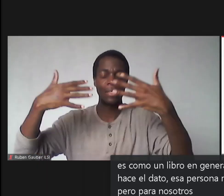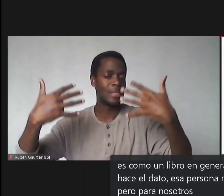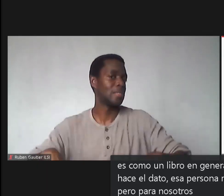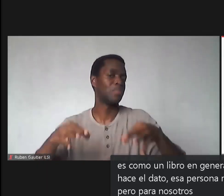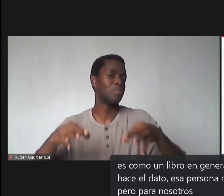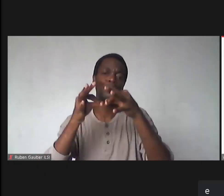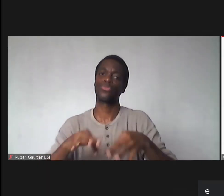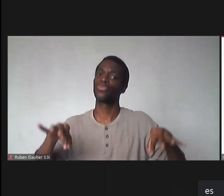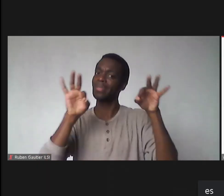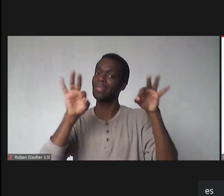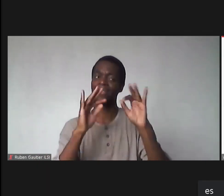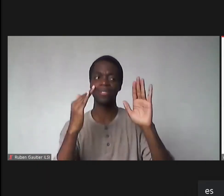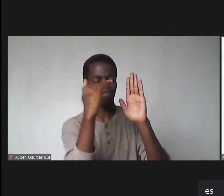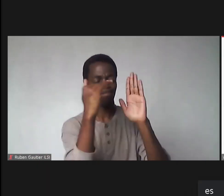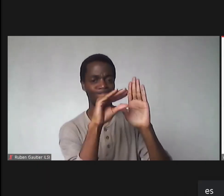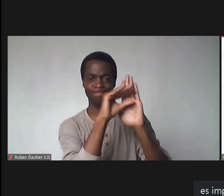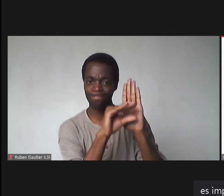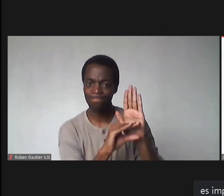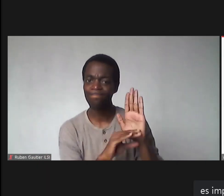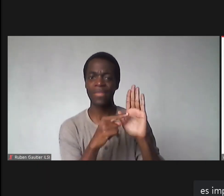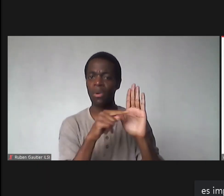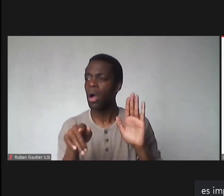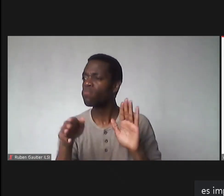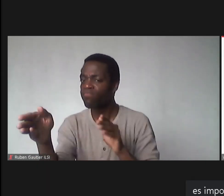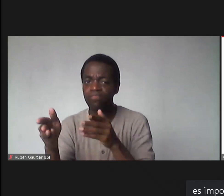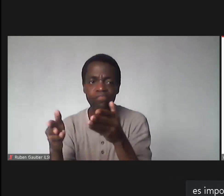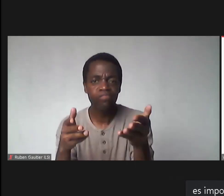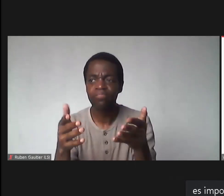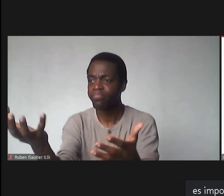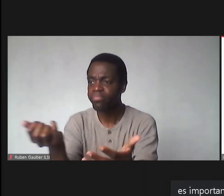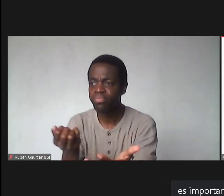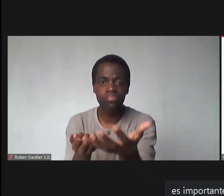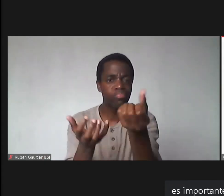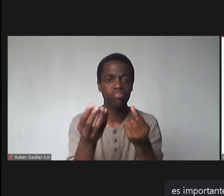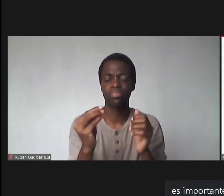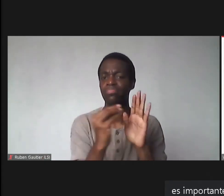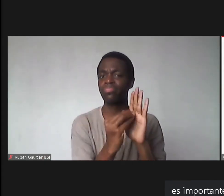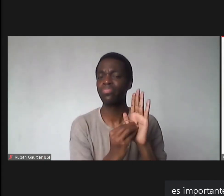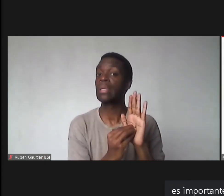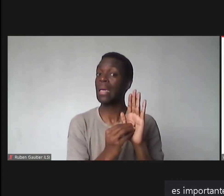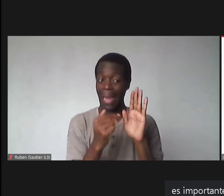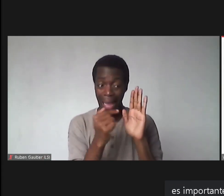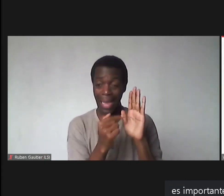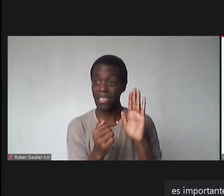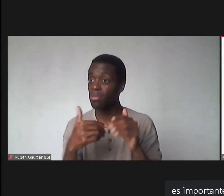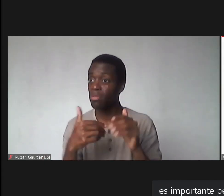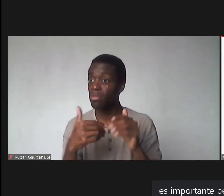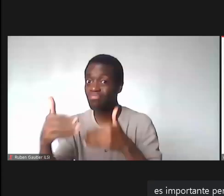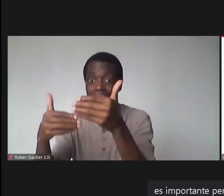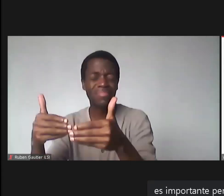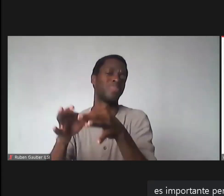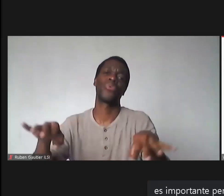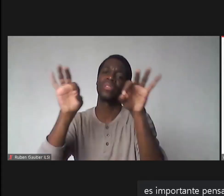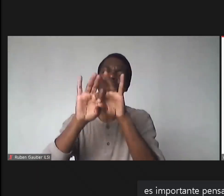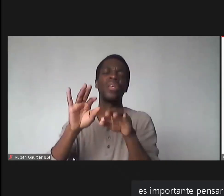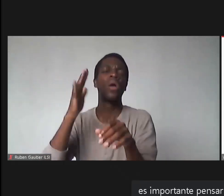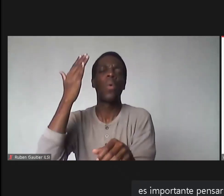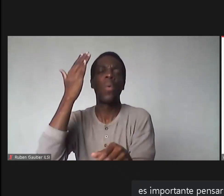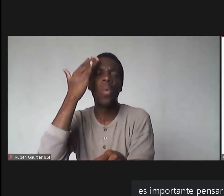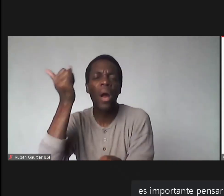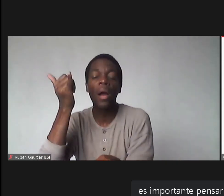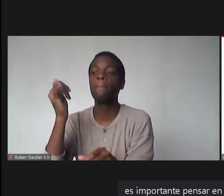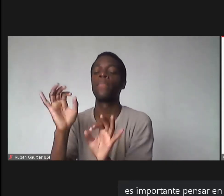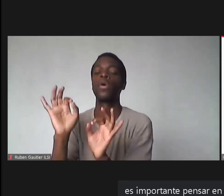solo cuál es el dato, pero cómo es hecho, porque esto tiene una influencia directa en la forma y la calidad de este dato. Un